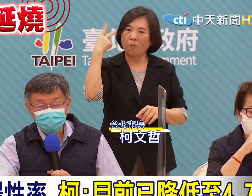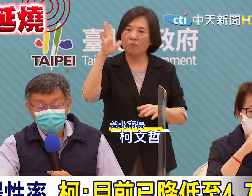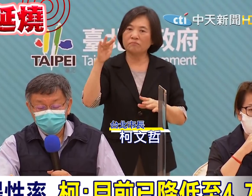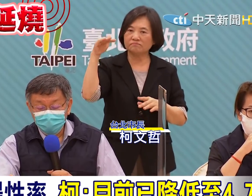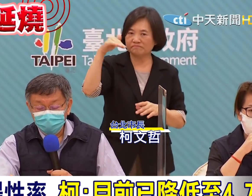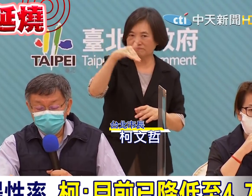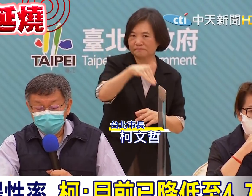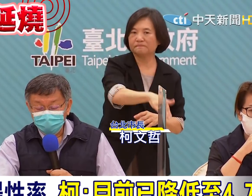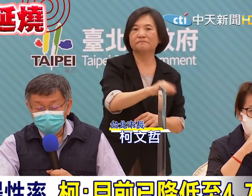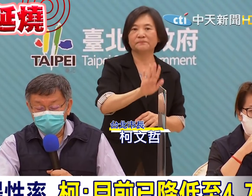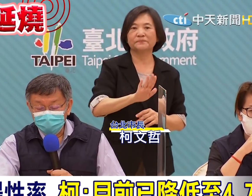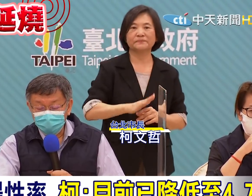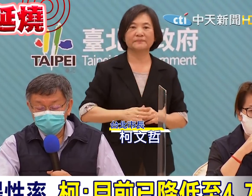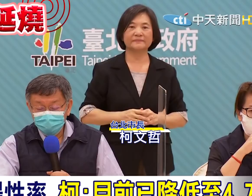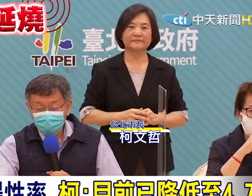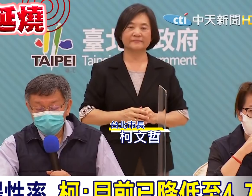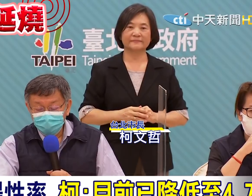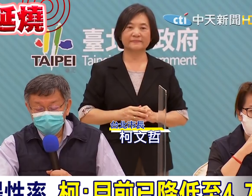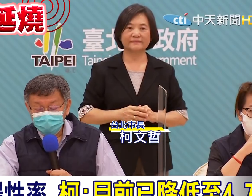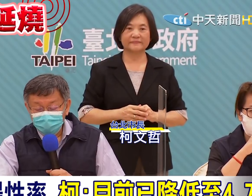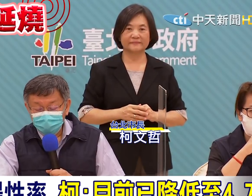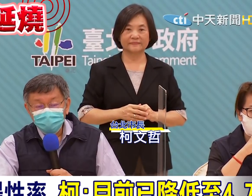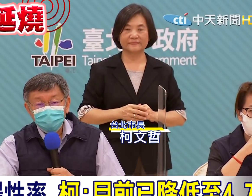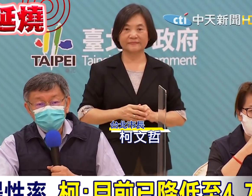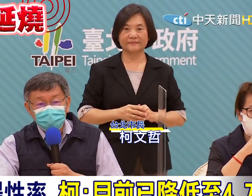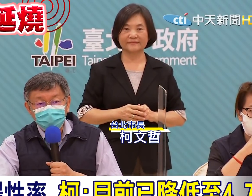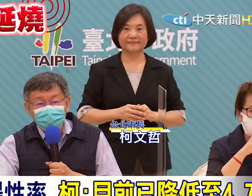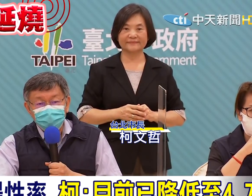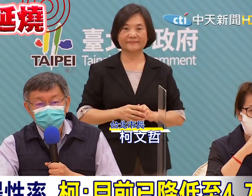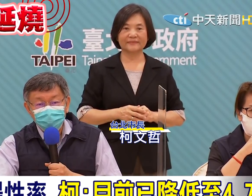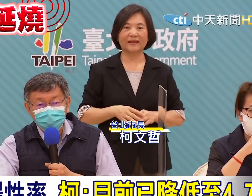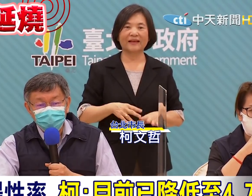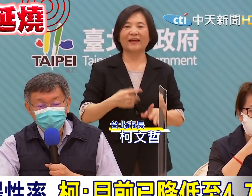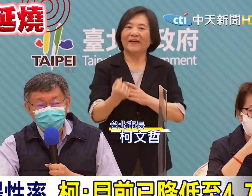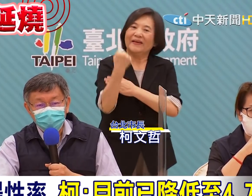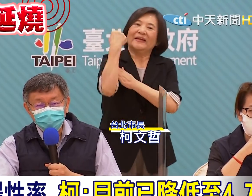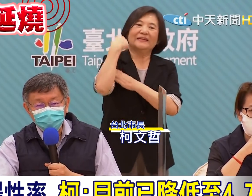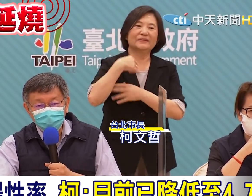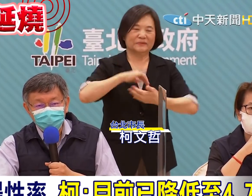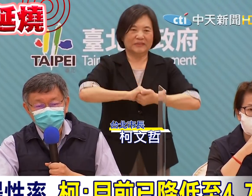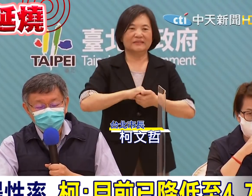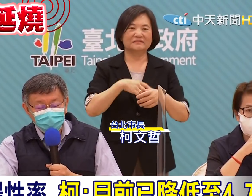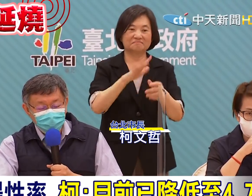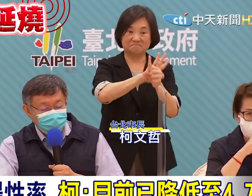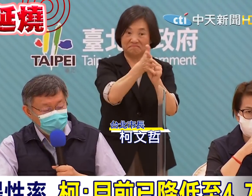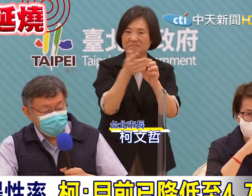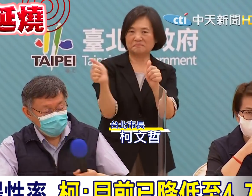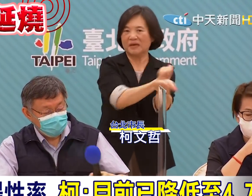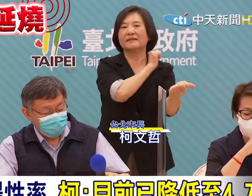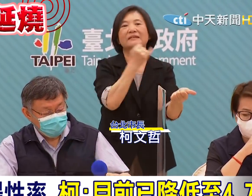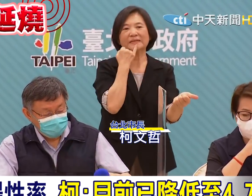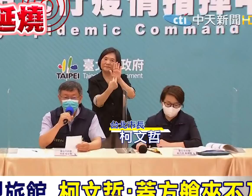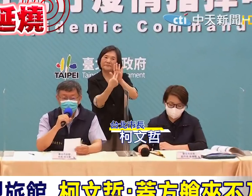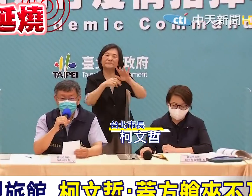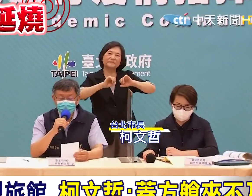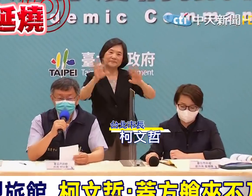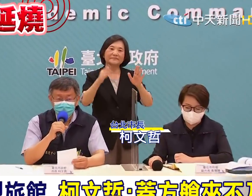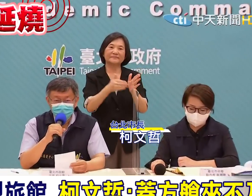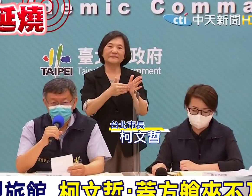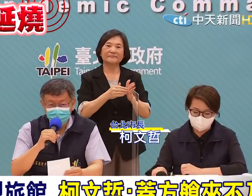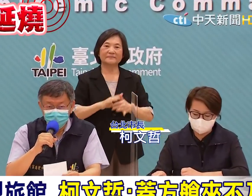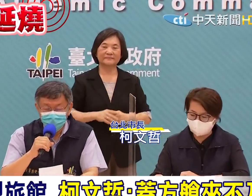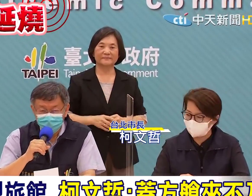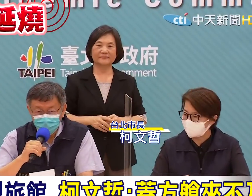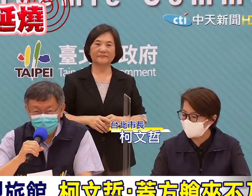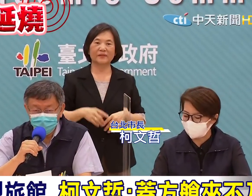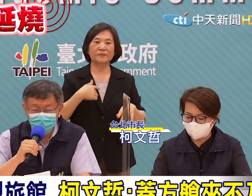制。那加油，我们一定可以打赢这场战争。谢谢。其实我们